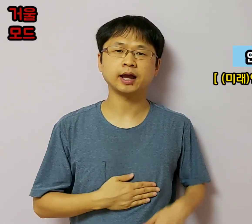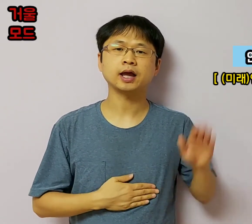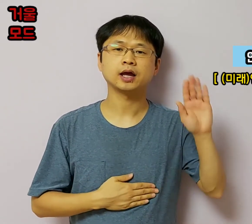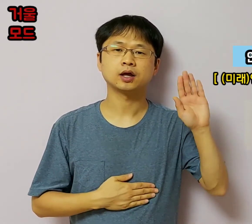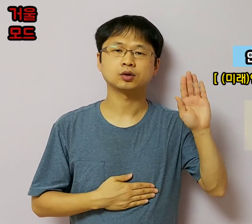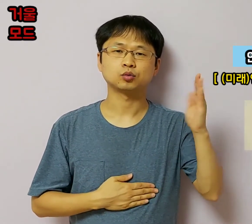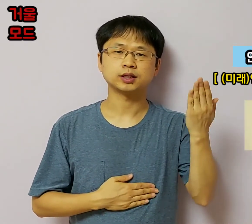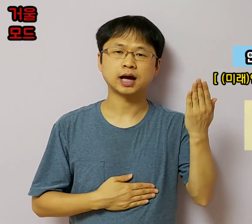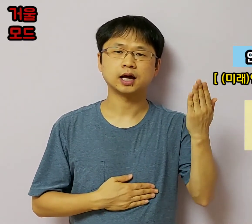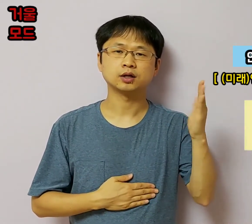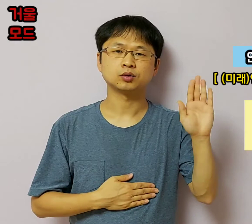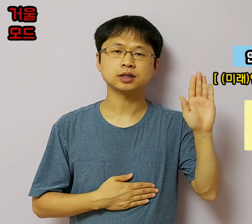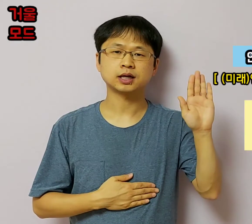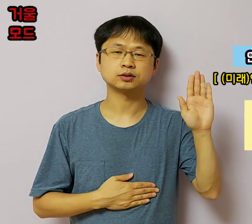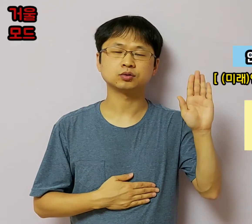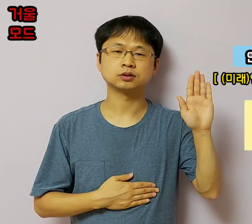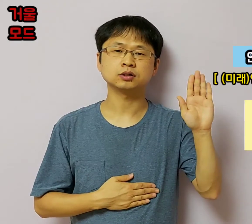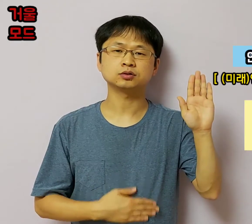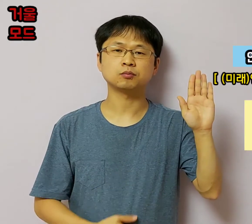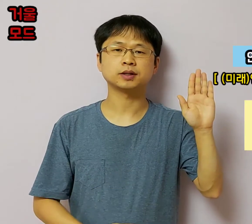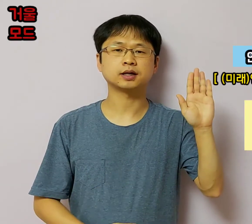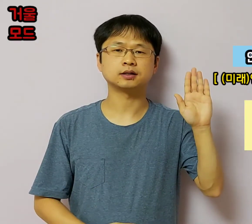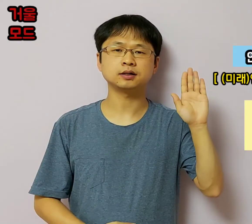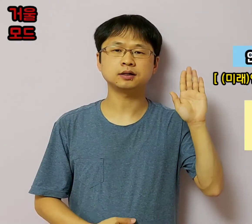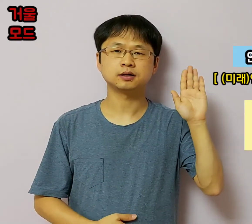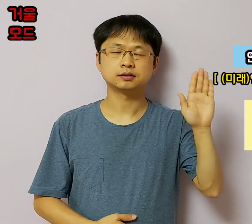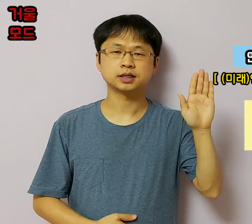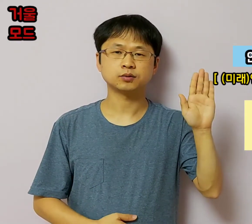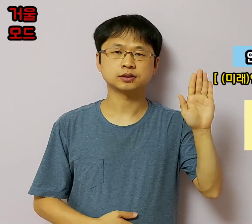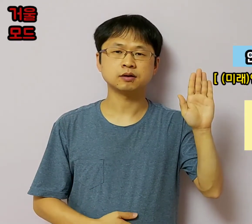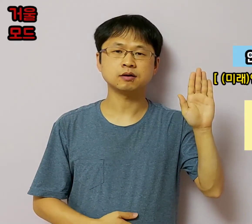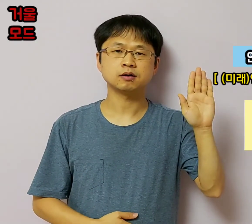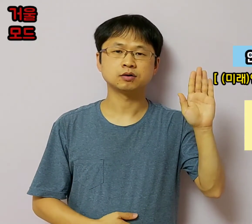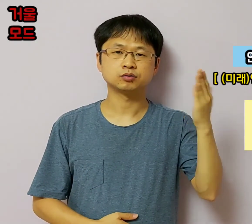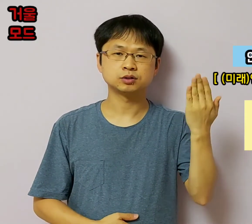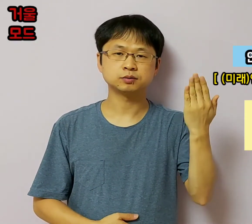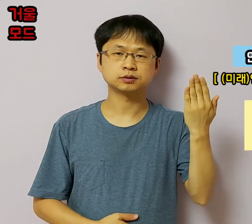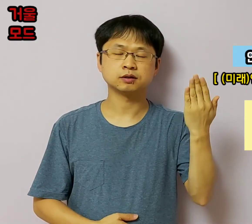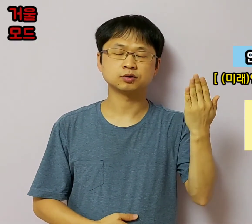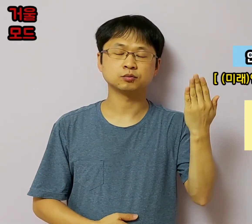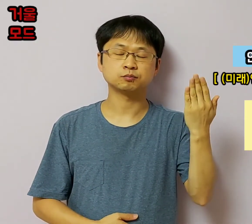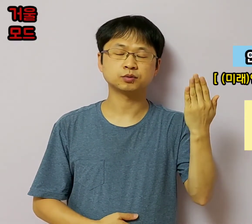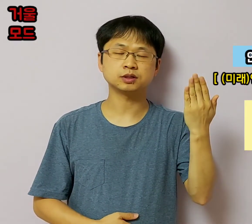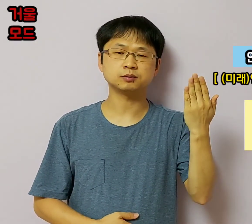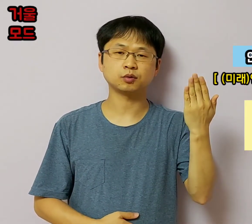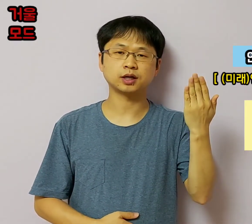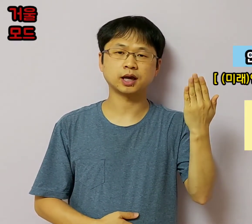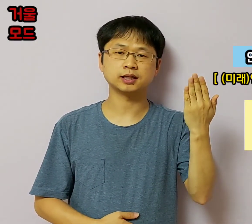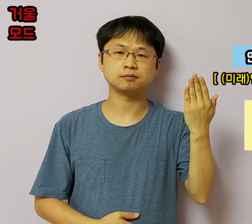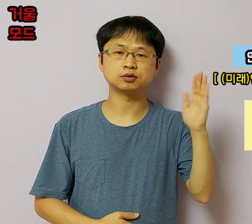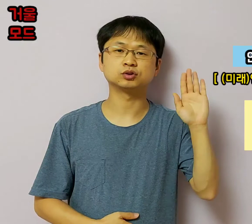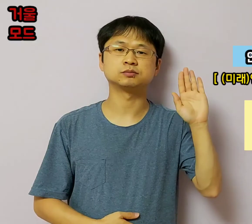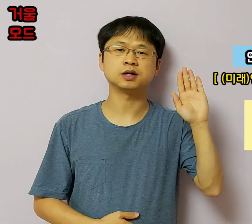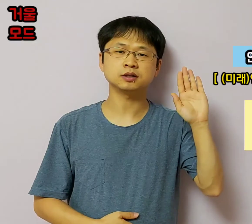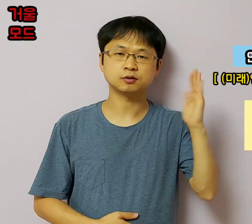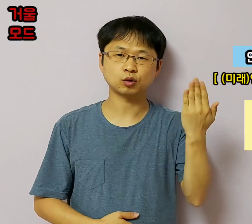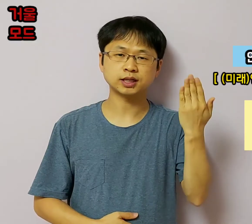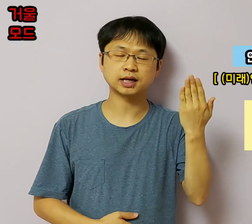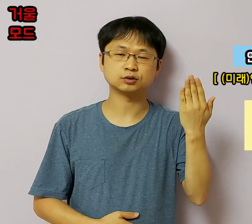알게 되다. 되다라는 소는 손바닥을 세워서 뒤집어서 손등이 보이게 내밀어 주시면 되다라는